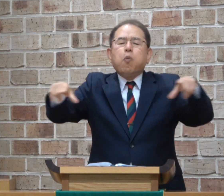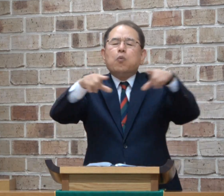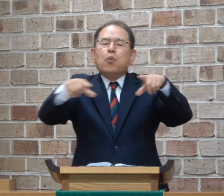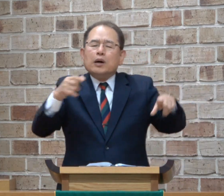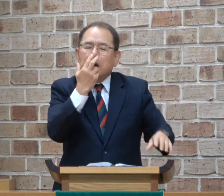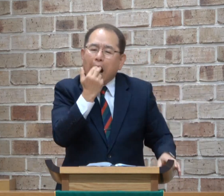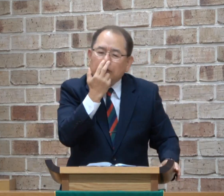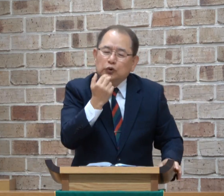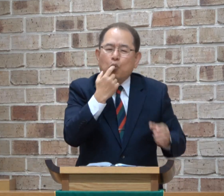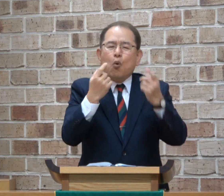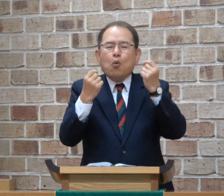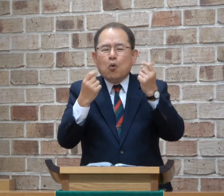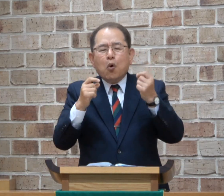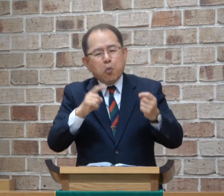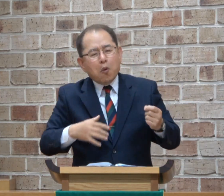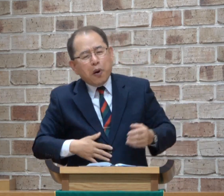배가 아프거나 하는 일도